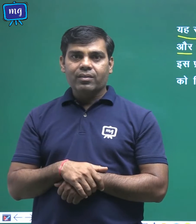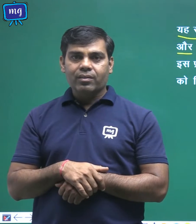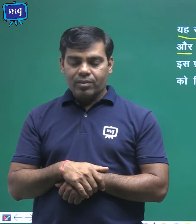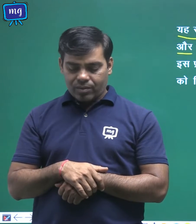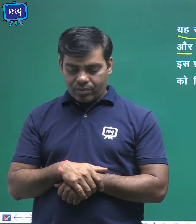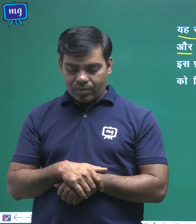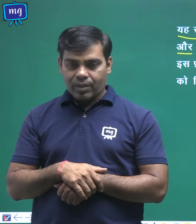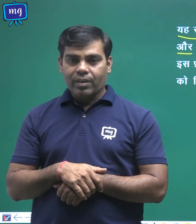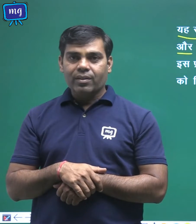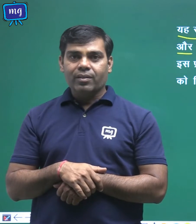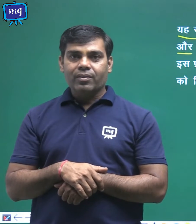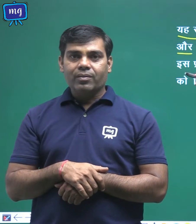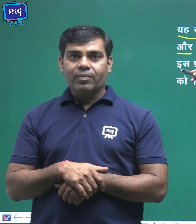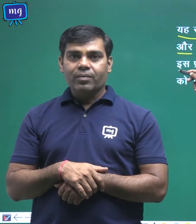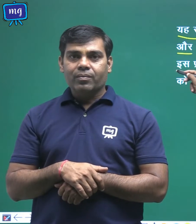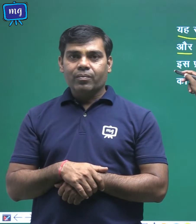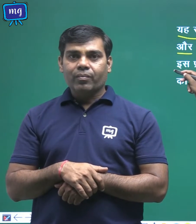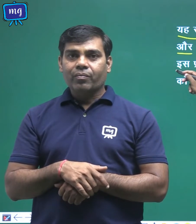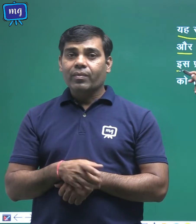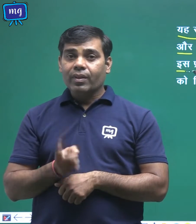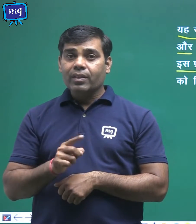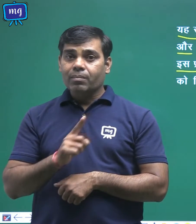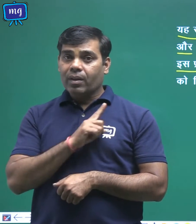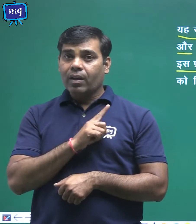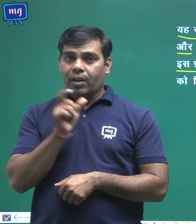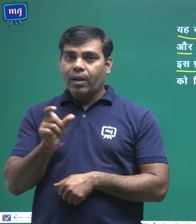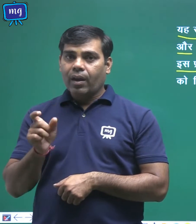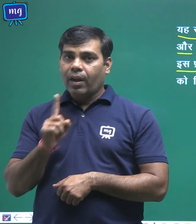झुक गया। इस प्रकार एक